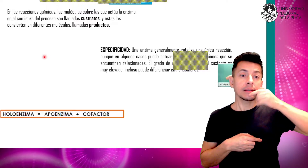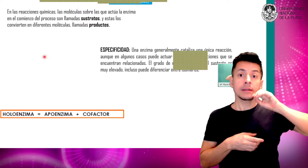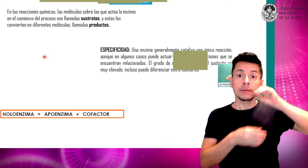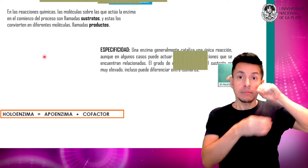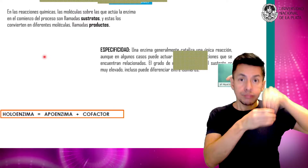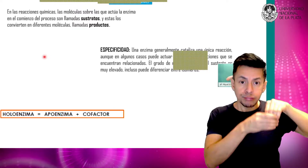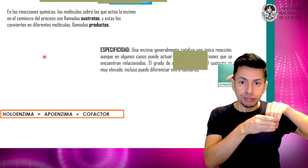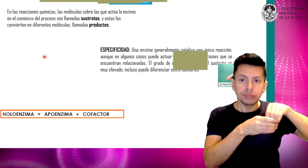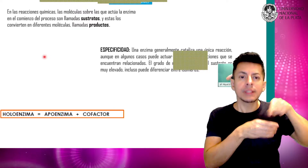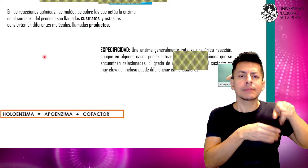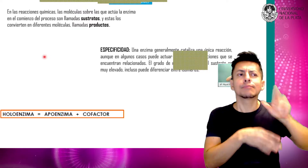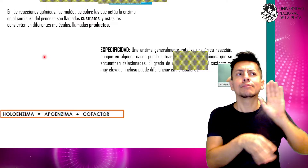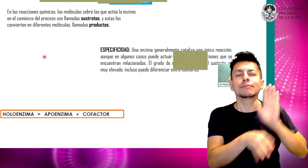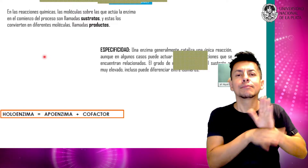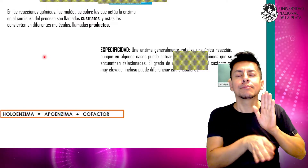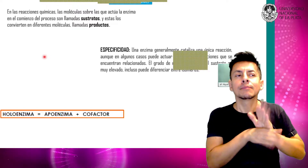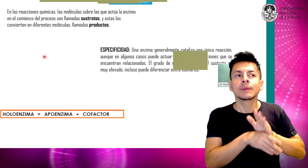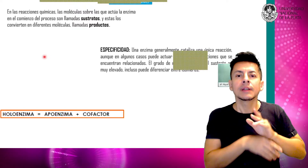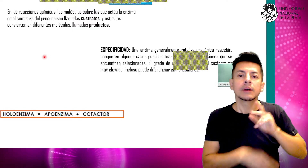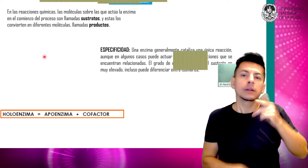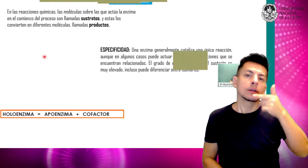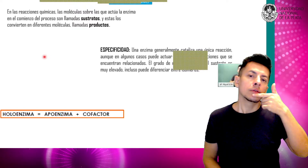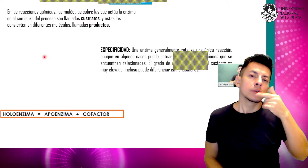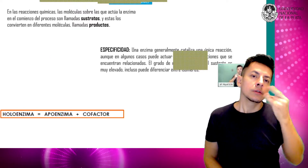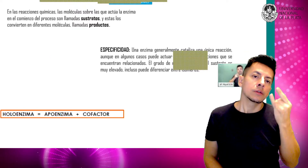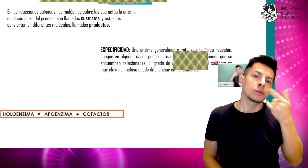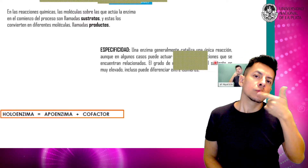los reactivos de reacción.